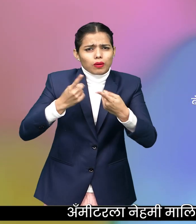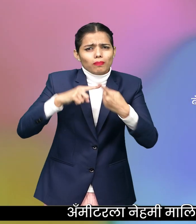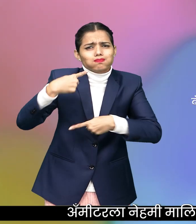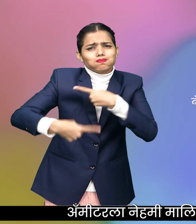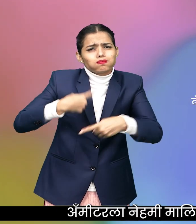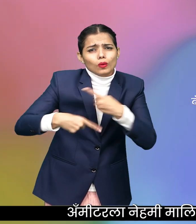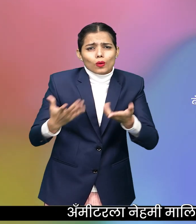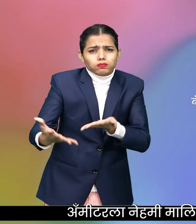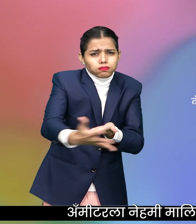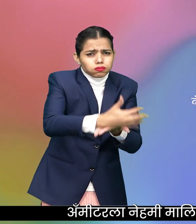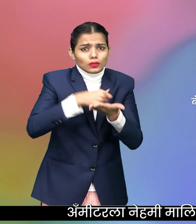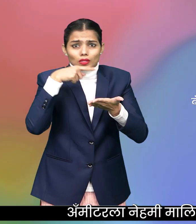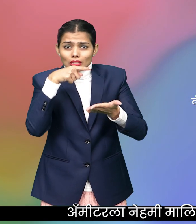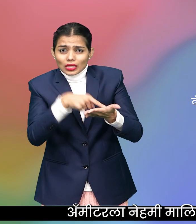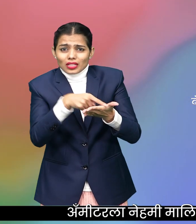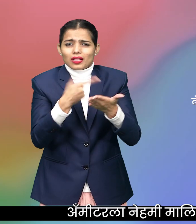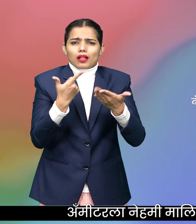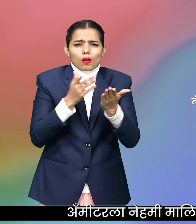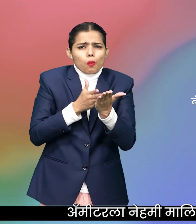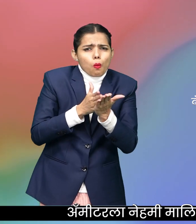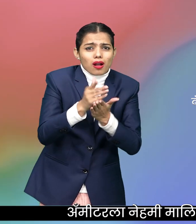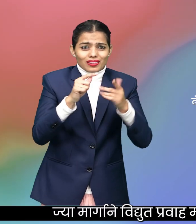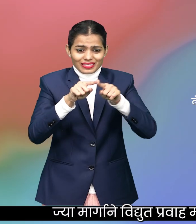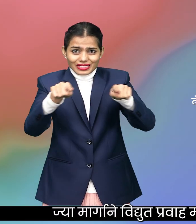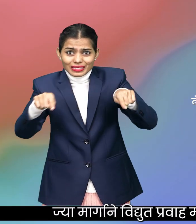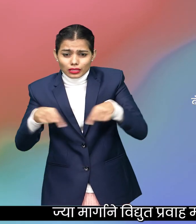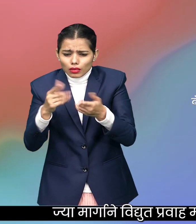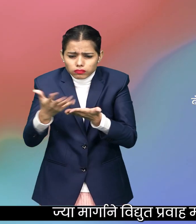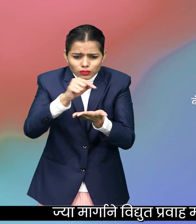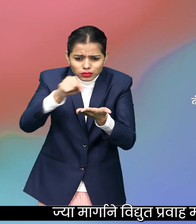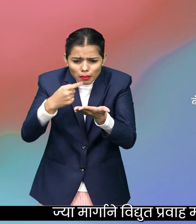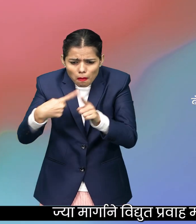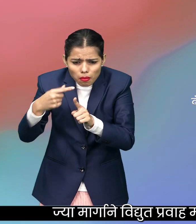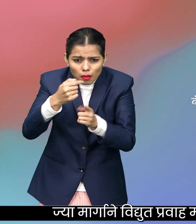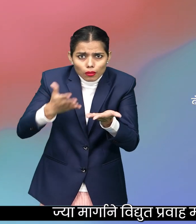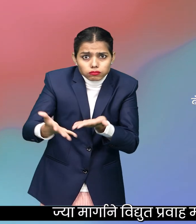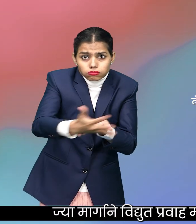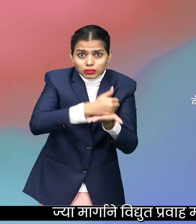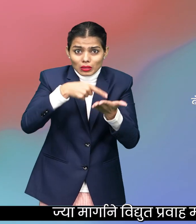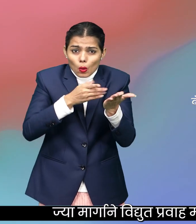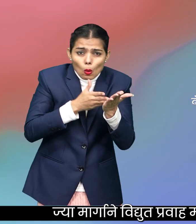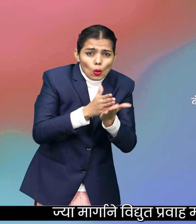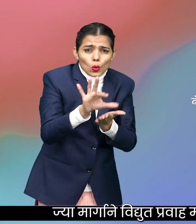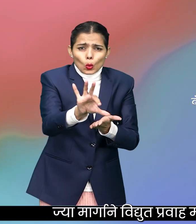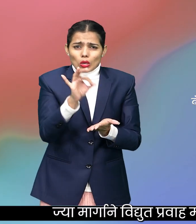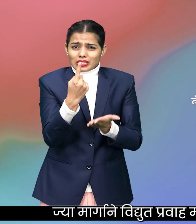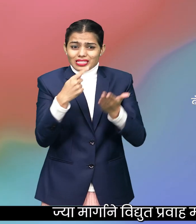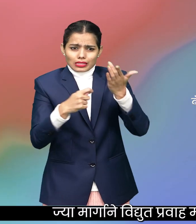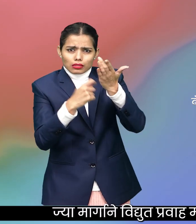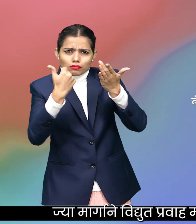ॲमीटरला नेहमी मालिका सिरीज संयोजनात जोडले जाते. ज्या मार्गाने विद्युत प्रवाह मोजायचा असेल त्या मार्गातच तो